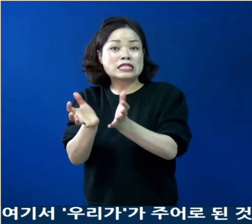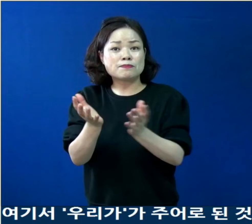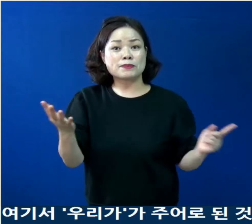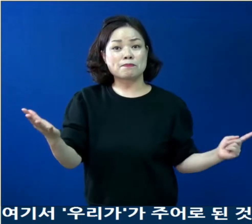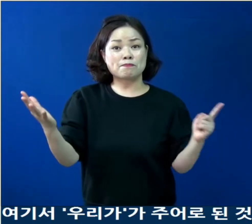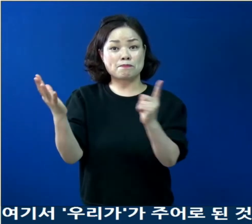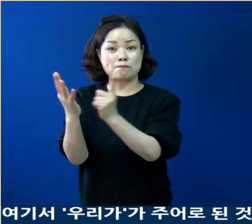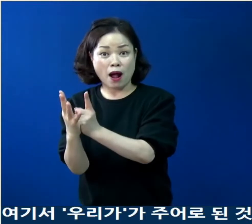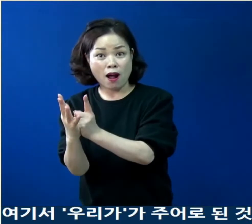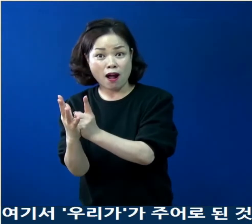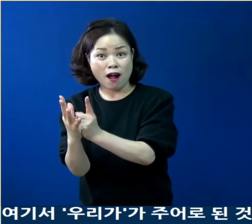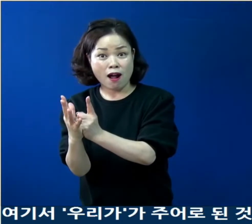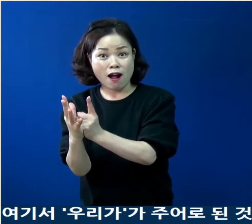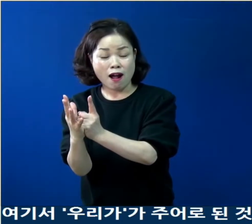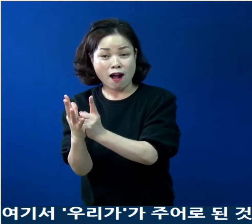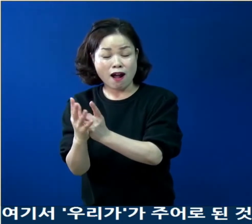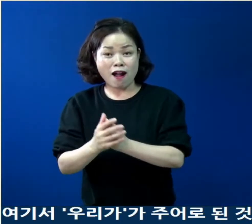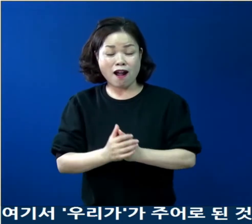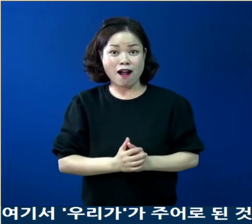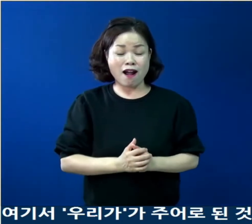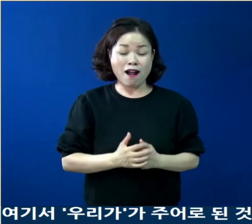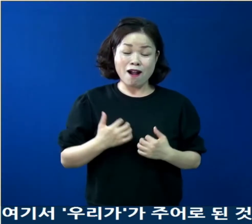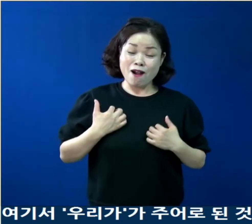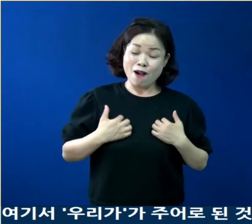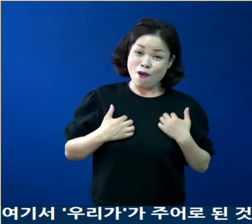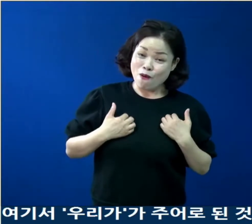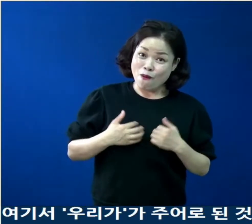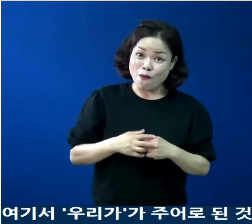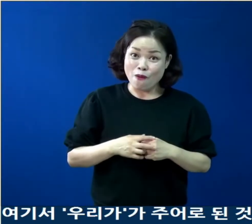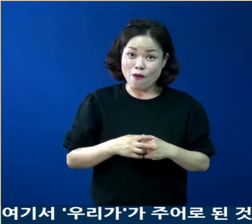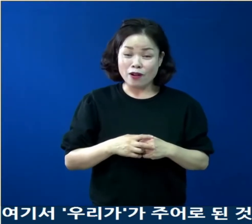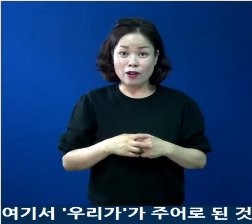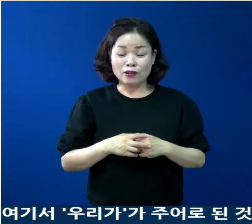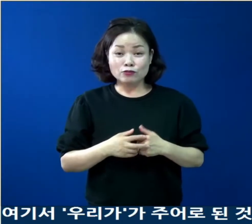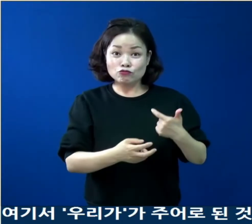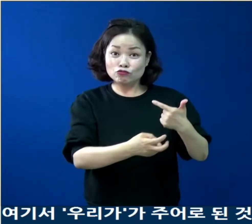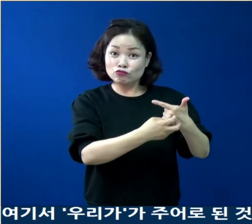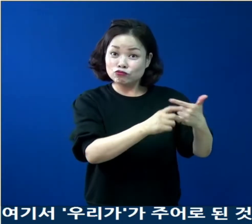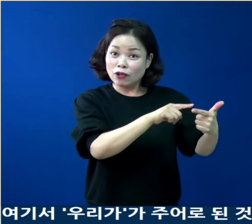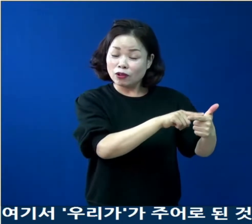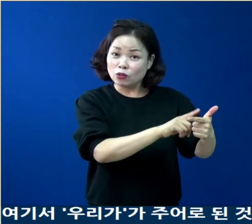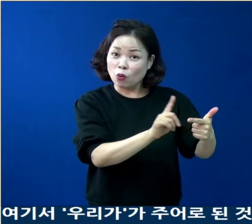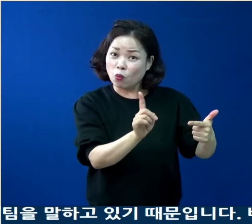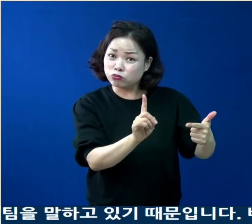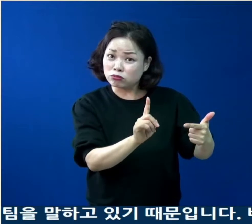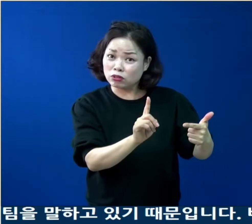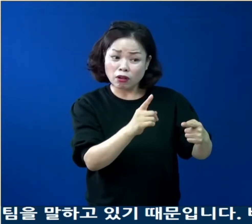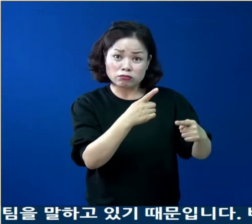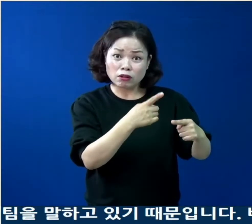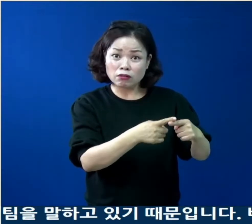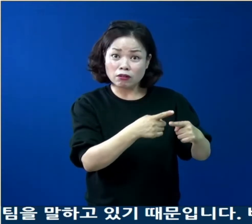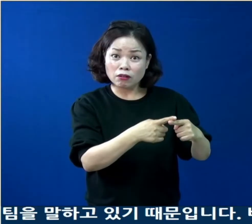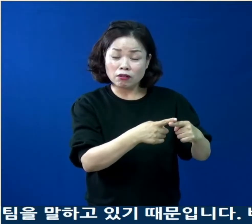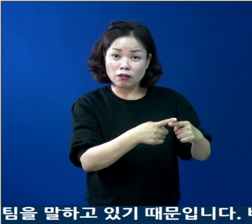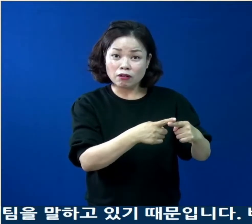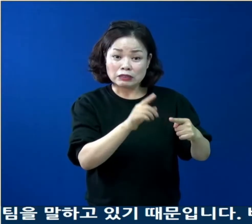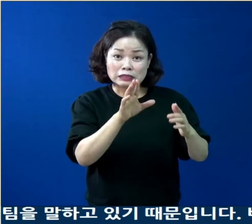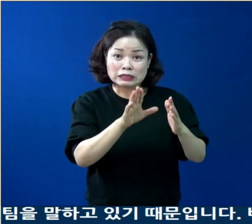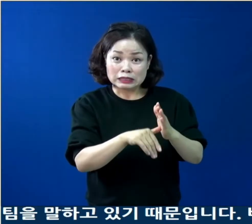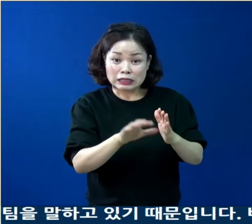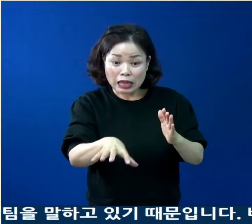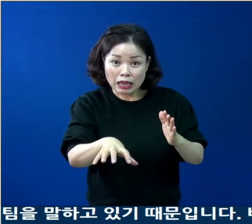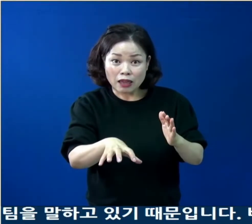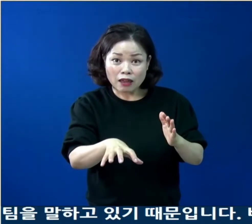뜻입니다. 흥미롭습니다. 그러면 누가는 어떻게 하다가 요